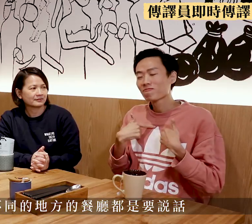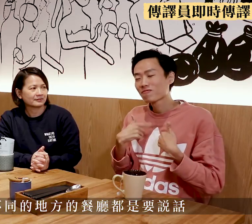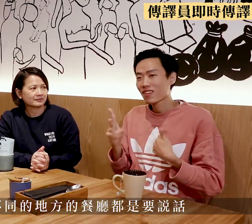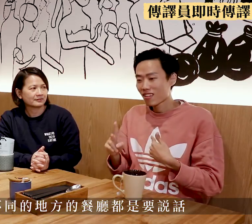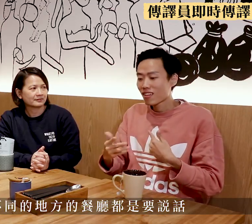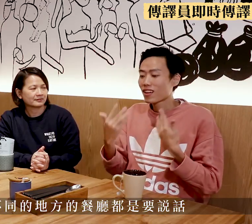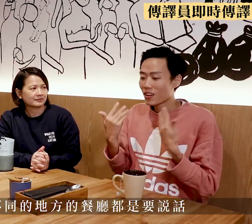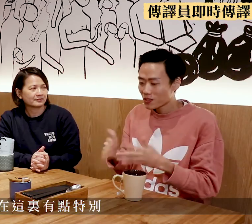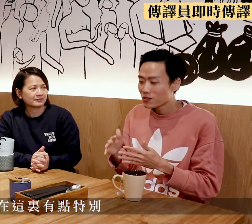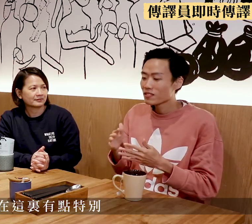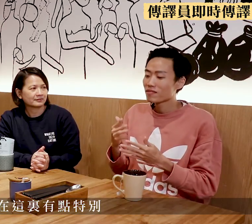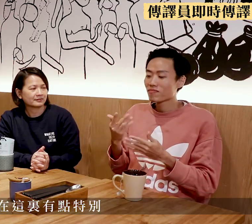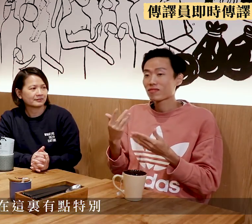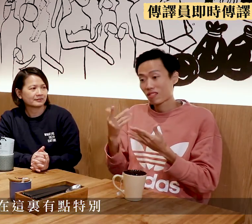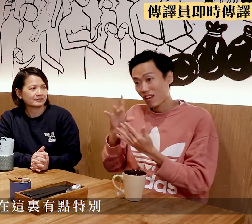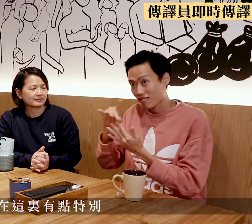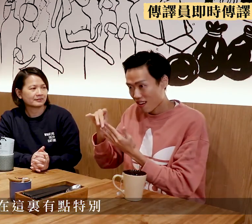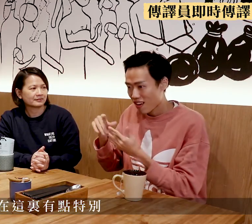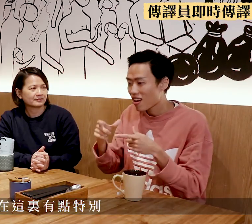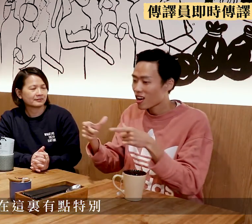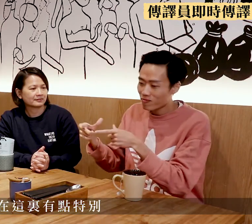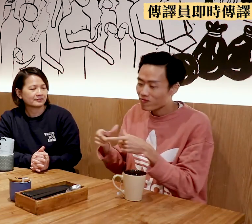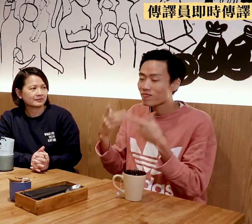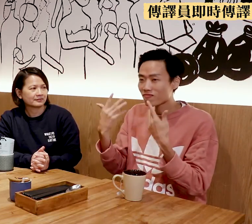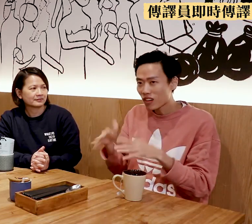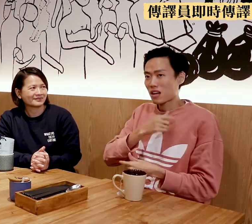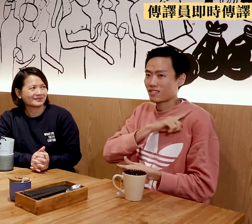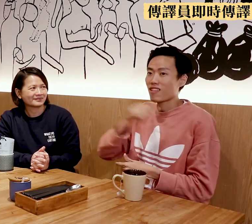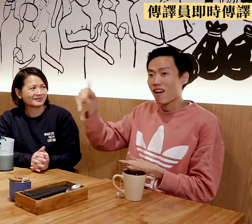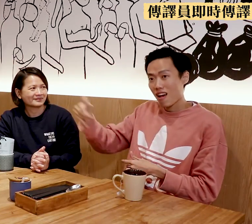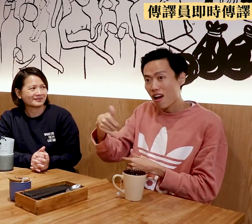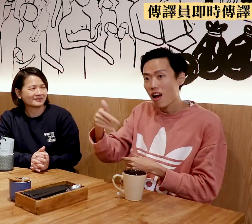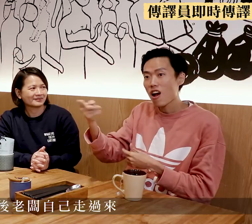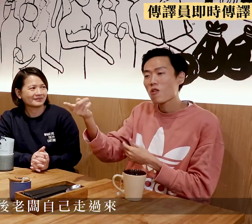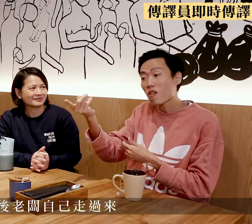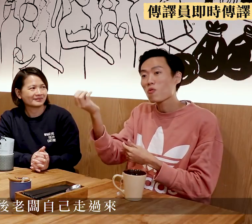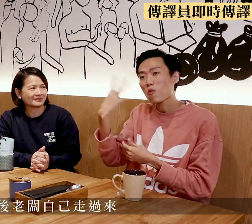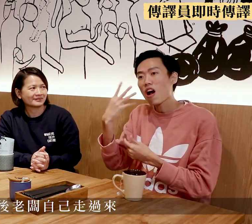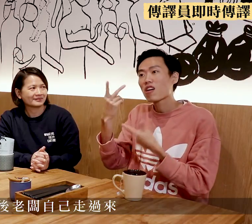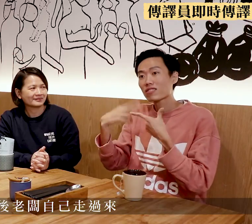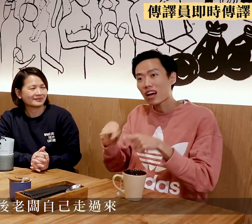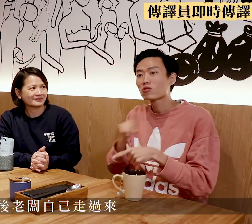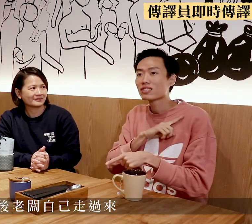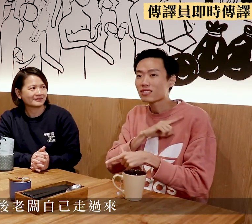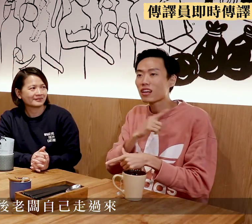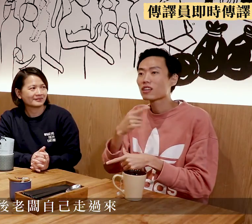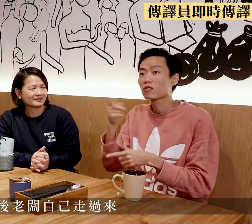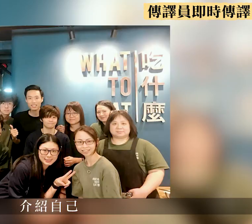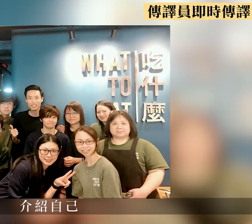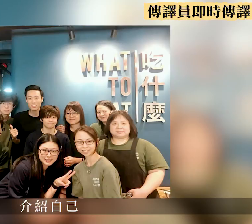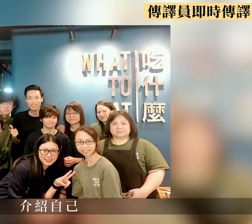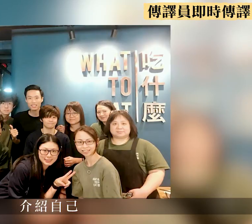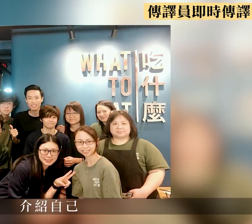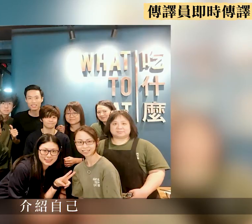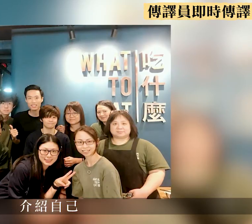廳都係要講嘢嘅咁樣，咁去到呢度有啲特別喎咁。嚇，跟住之後咧，老闆咧就自己走過嚟